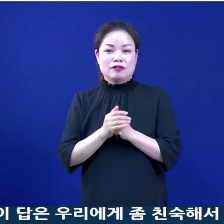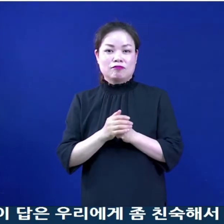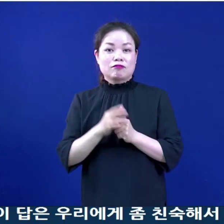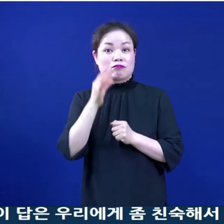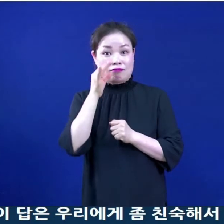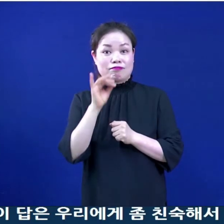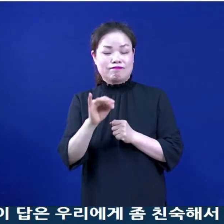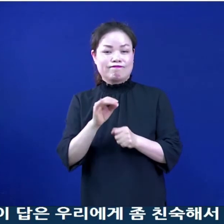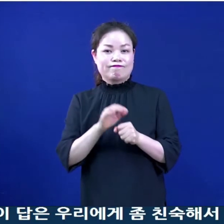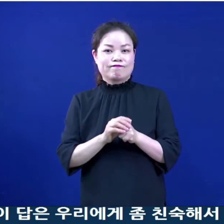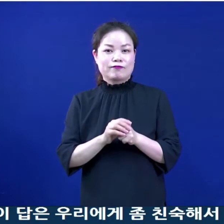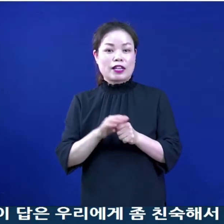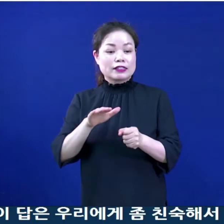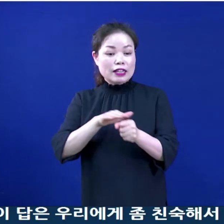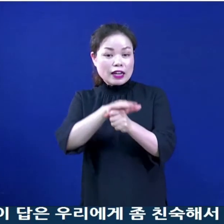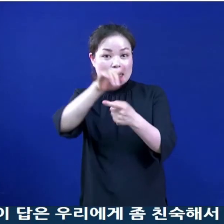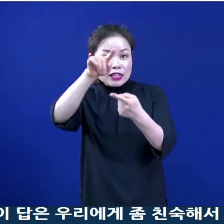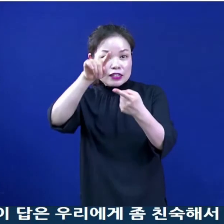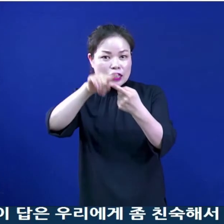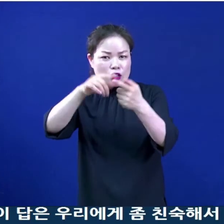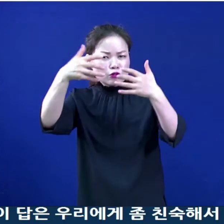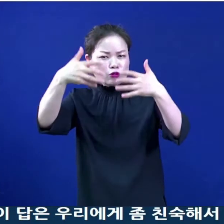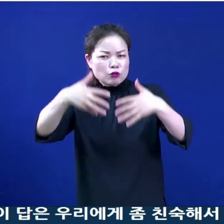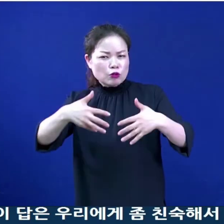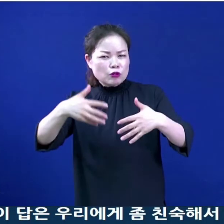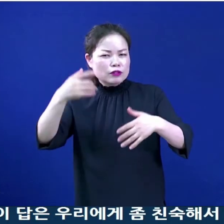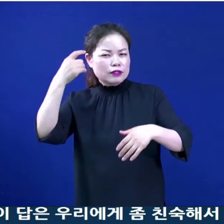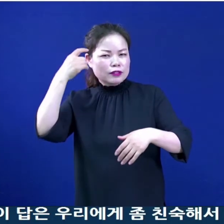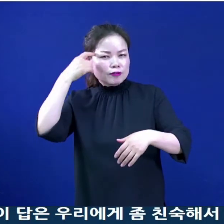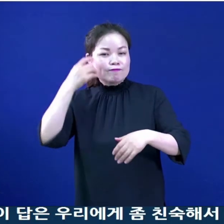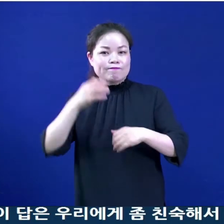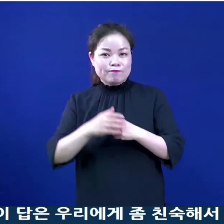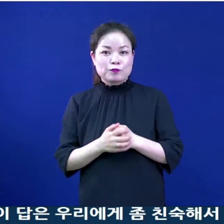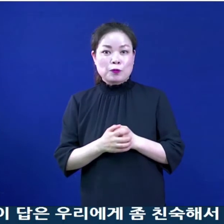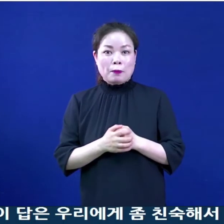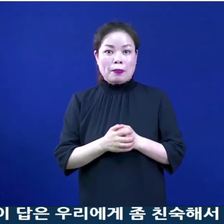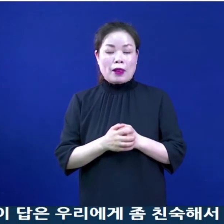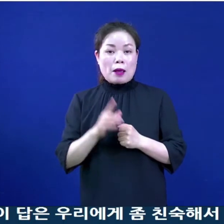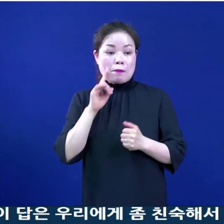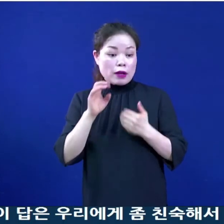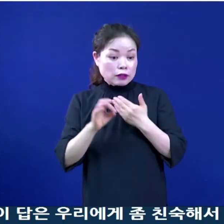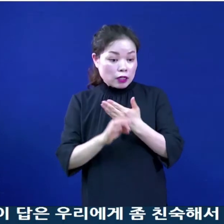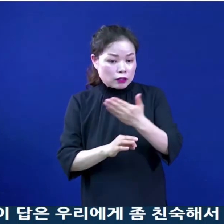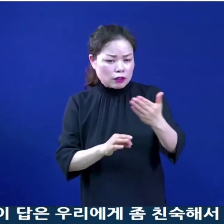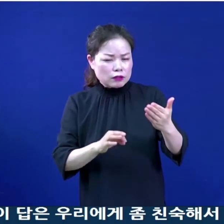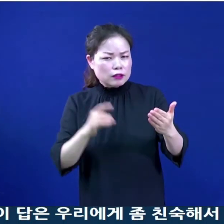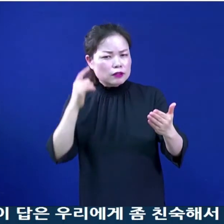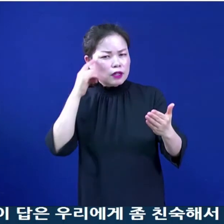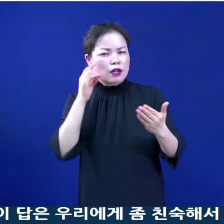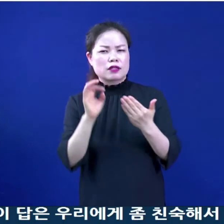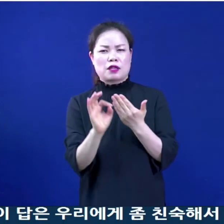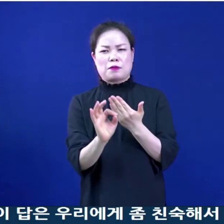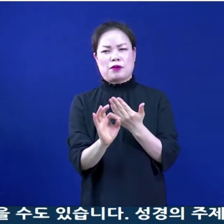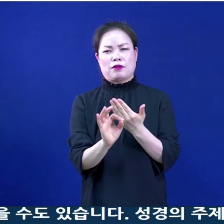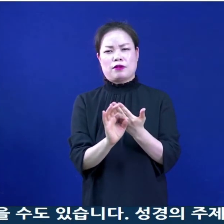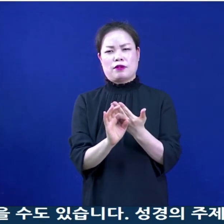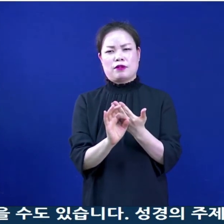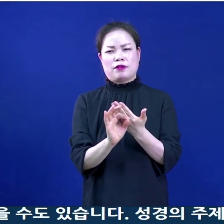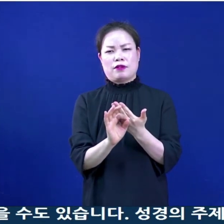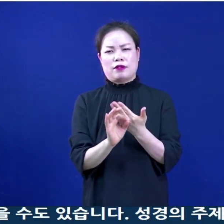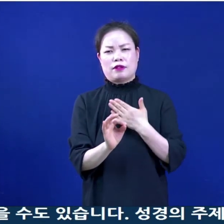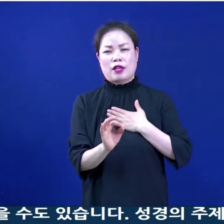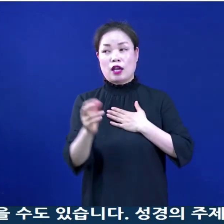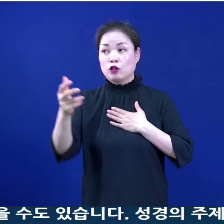당연히 사랑이라는 것을 조건으로 삼으셨겠죠. 만약 여기까지만 생각을 한다면